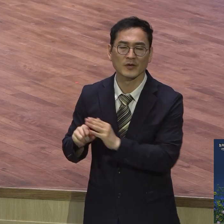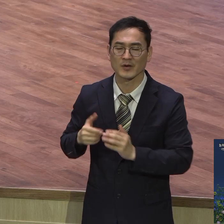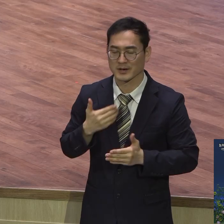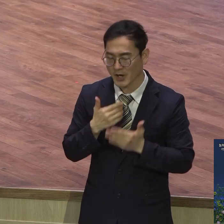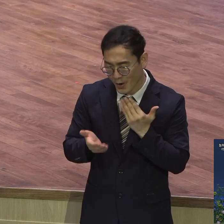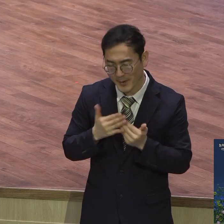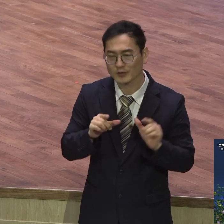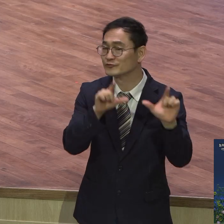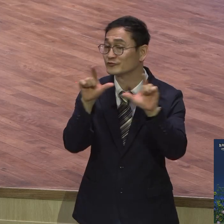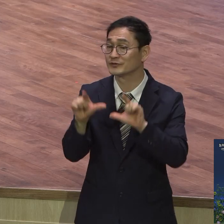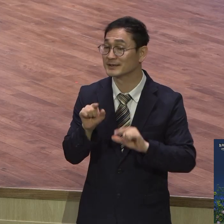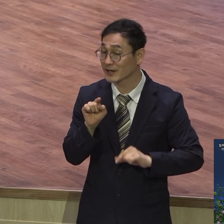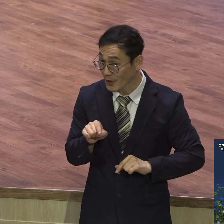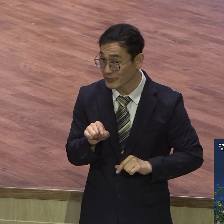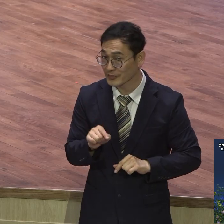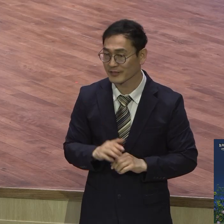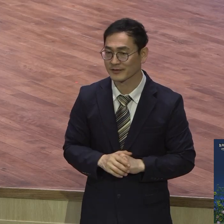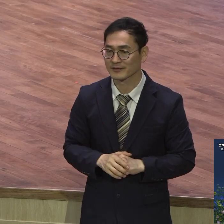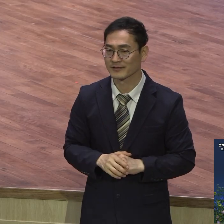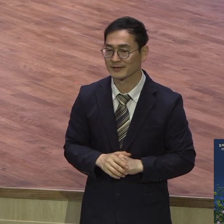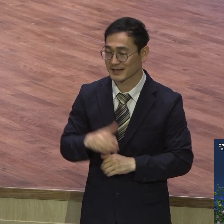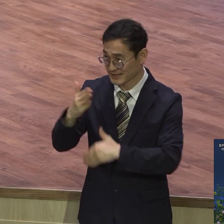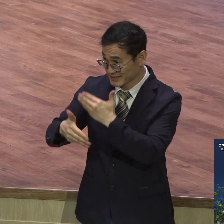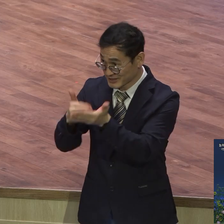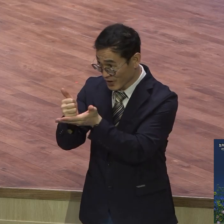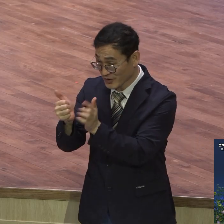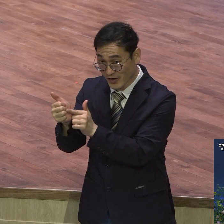뭐요? 성경적 신앙생활이에요.